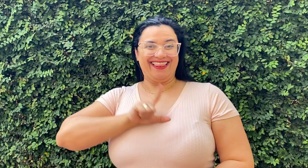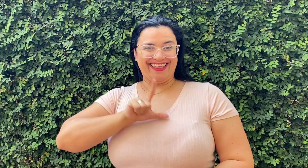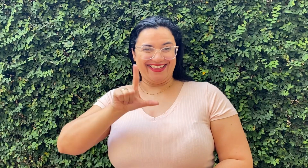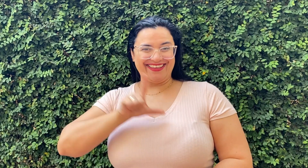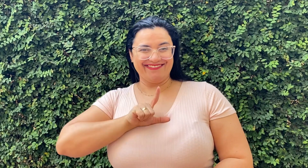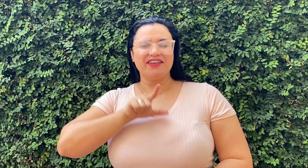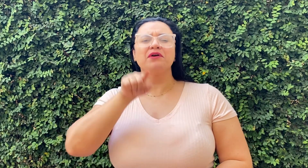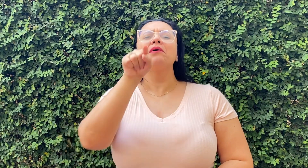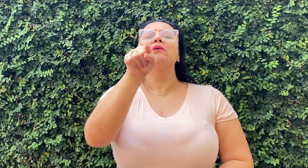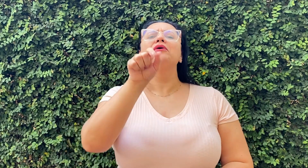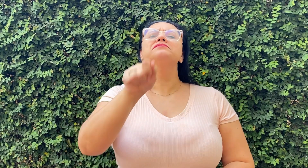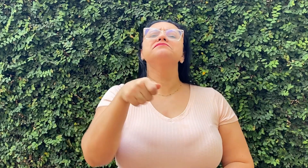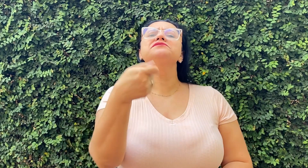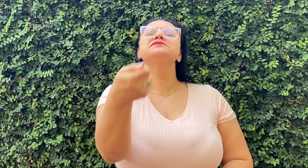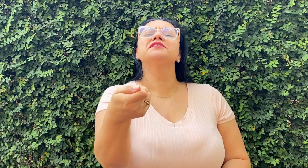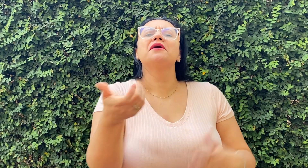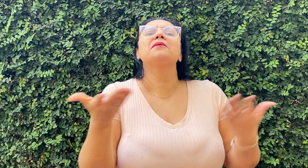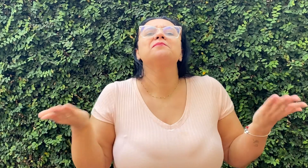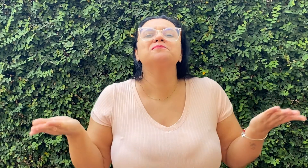nome é este. E o seu sinal?